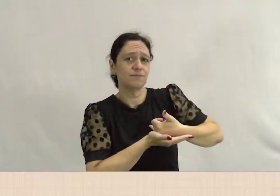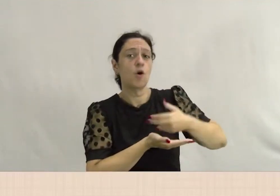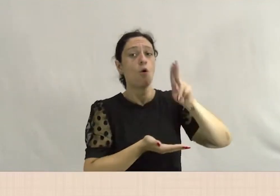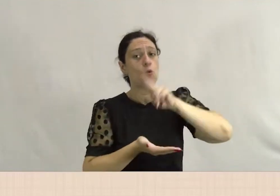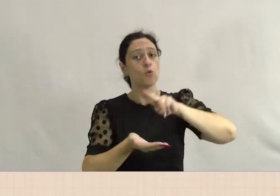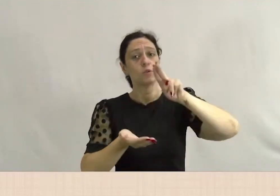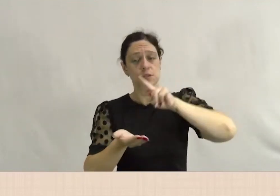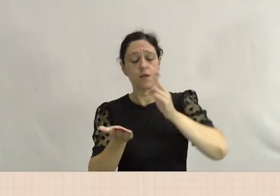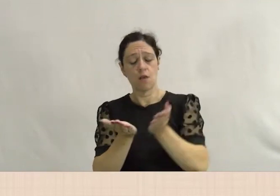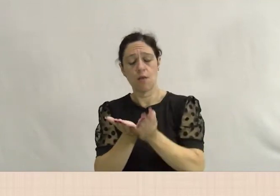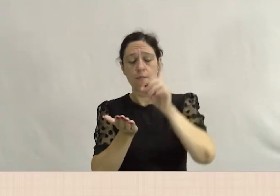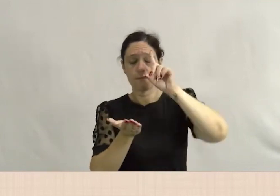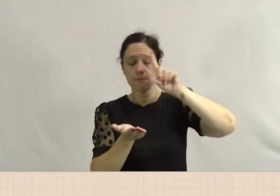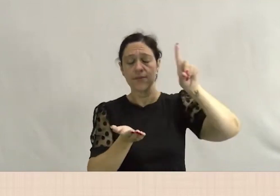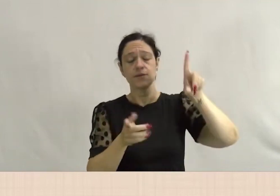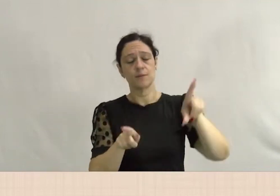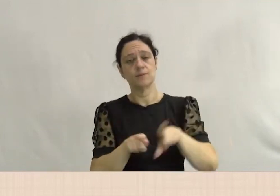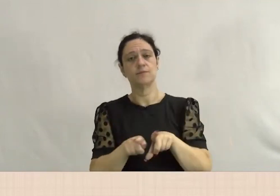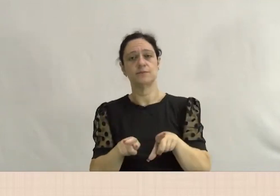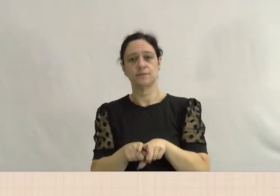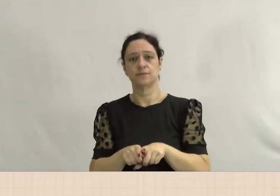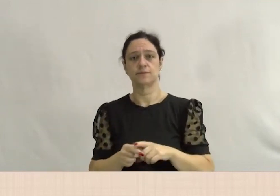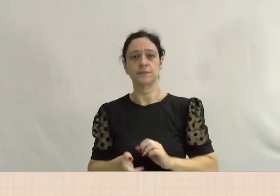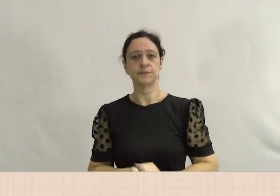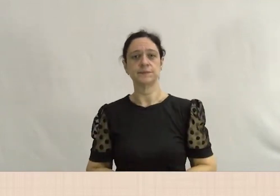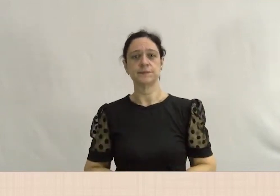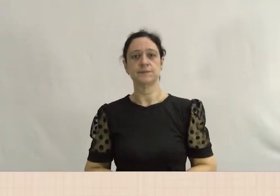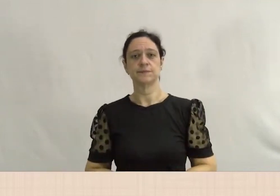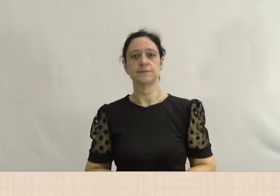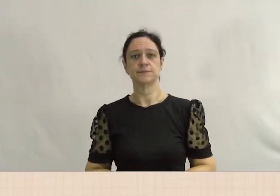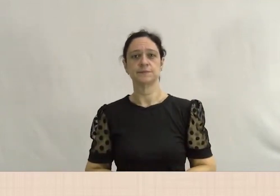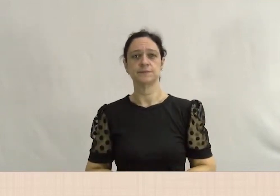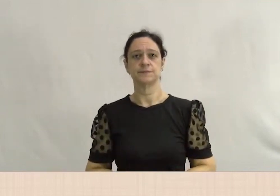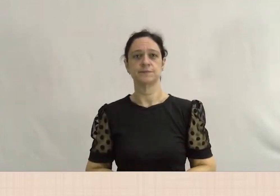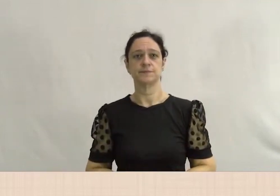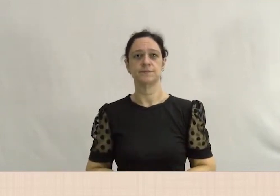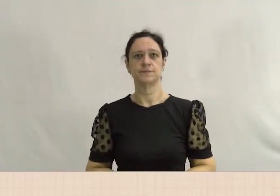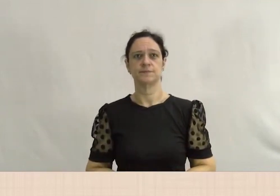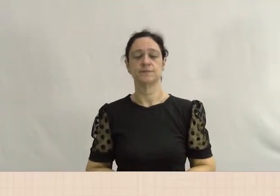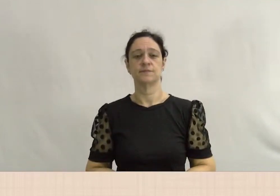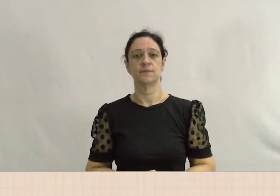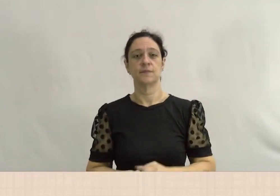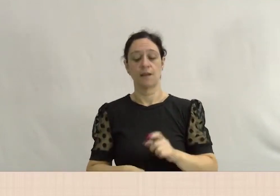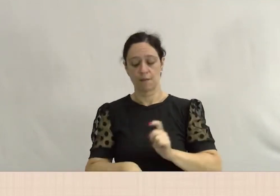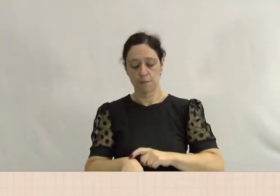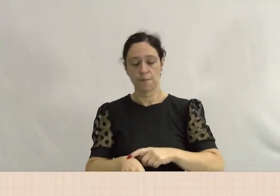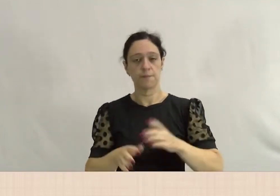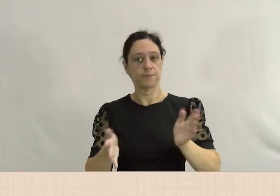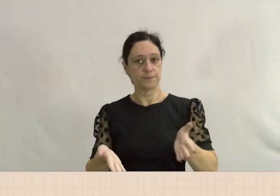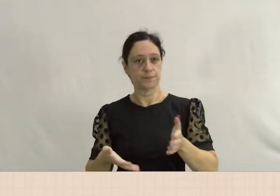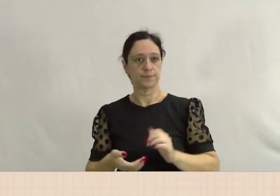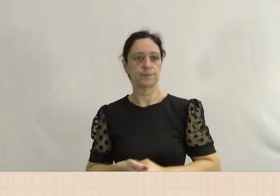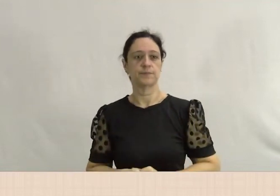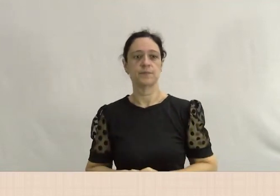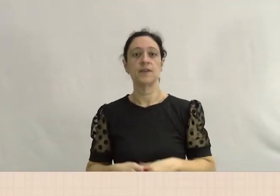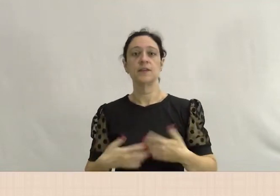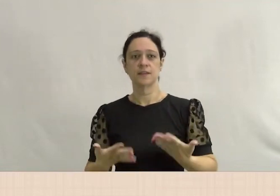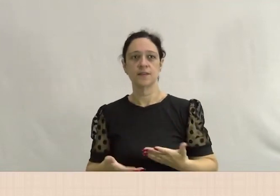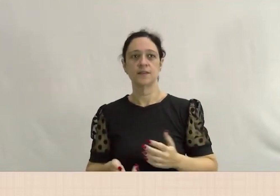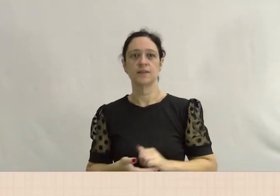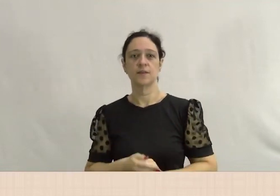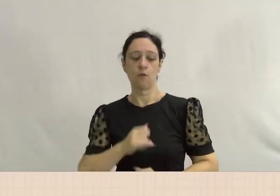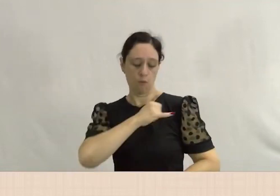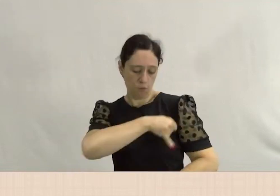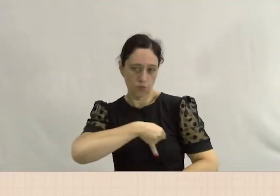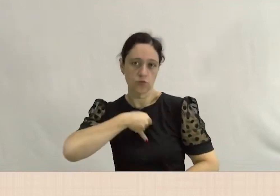viva para o momento necessário, para o momento atual. Então,